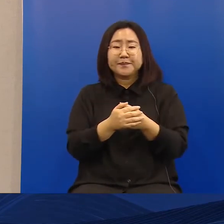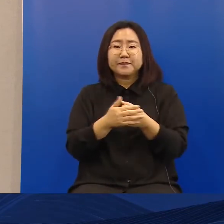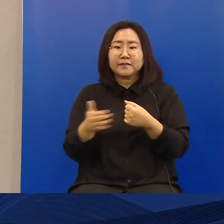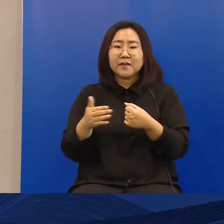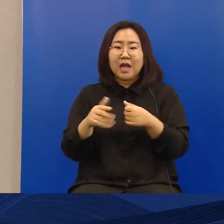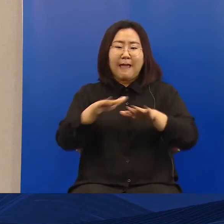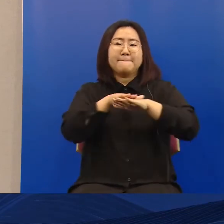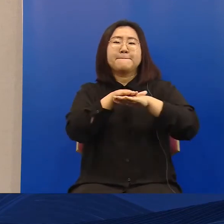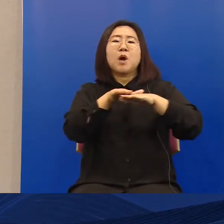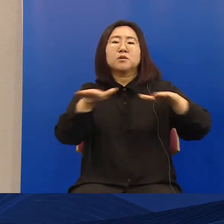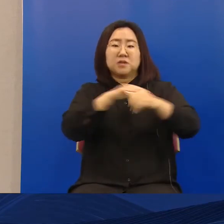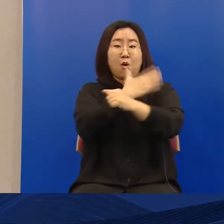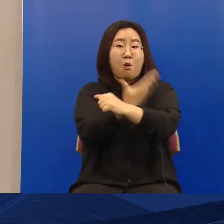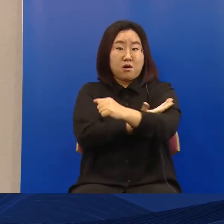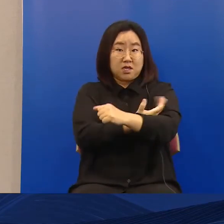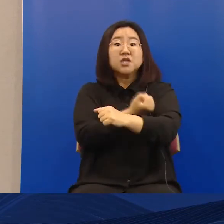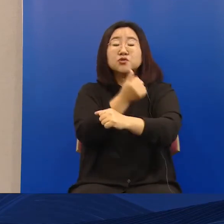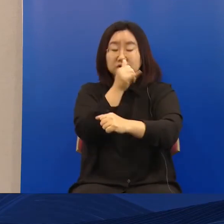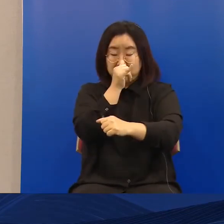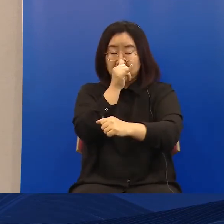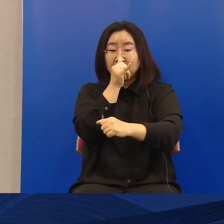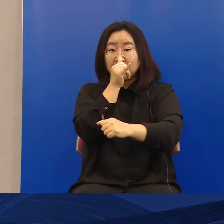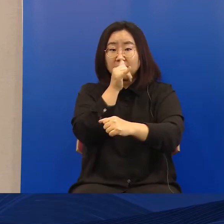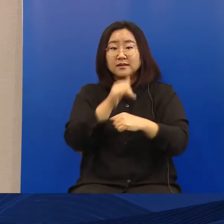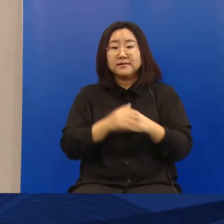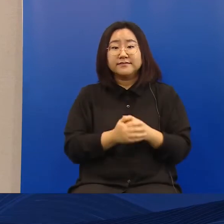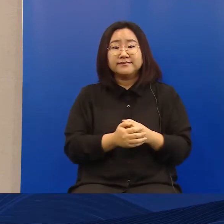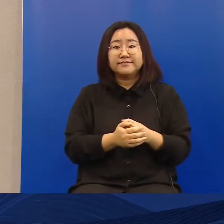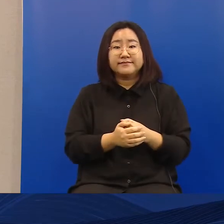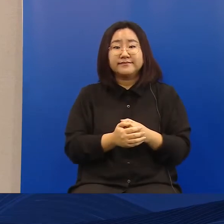그리고 평등한 권리가 있다는 겁니다.